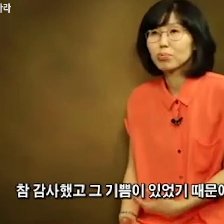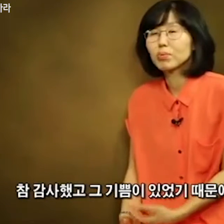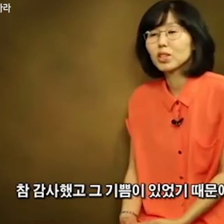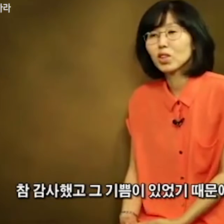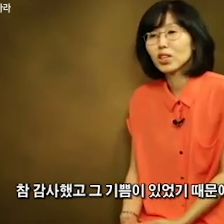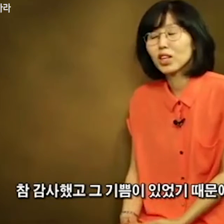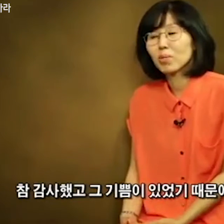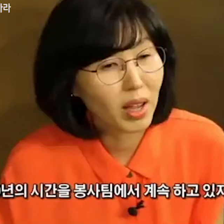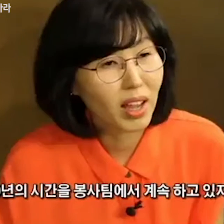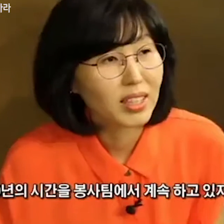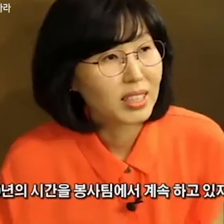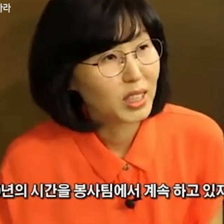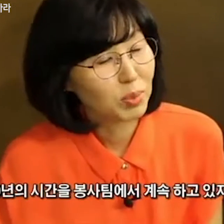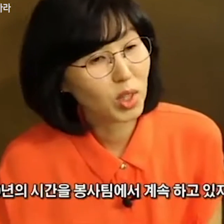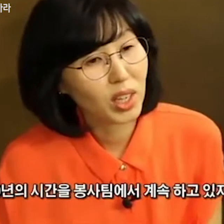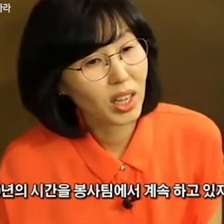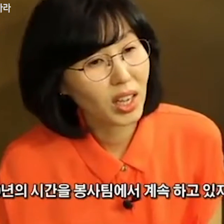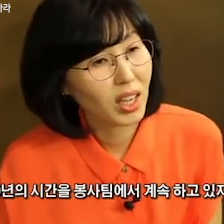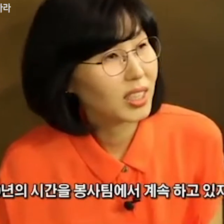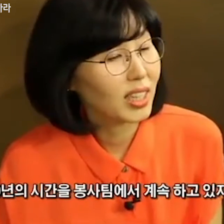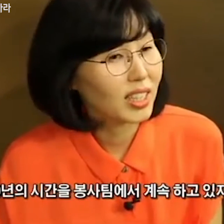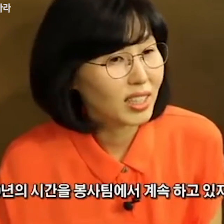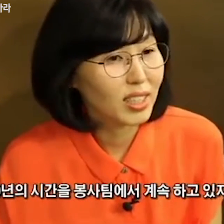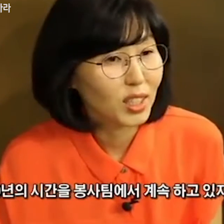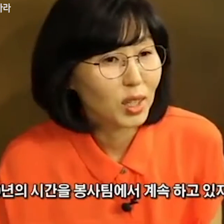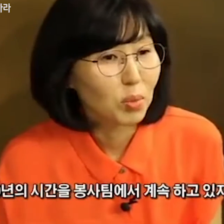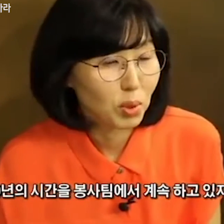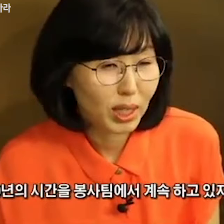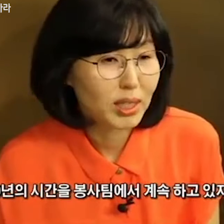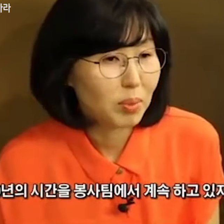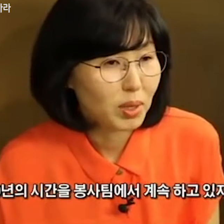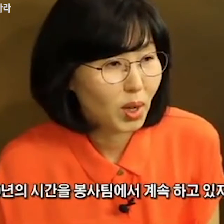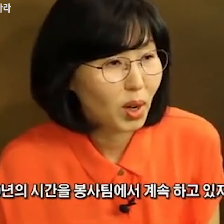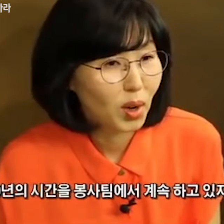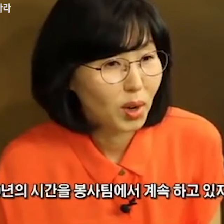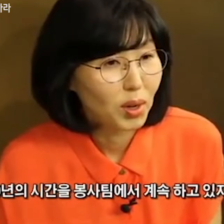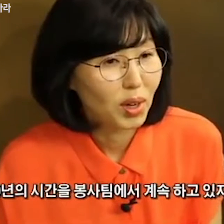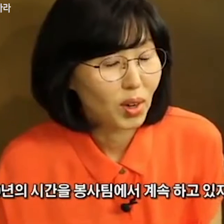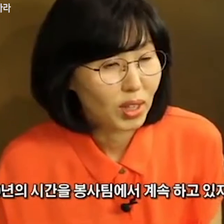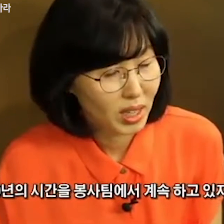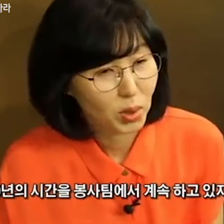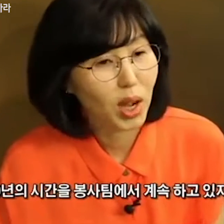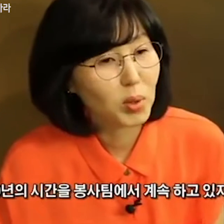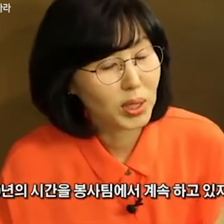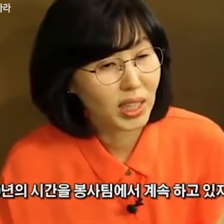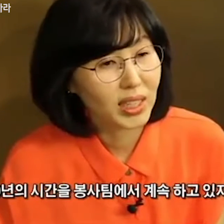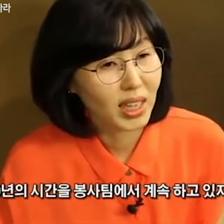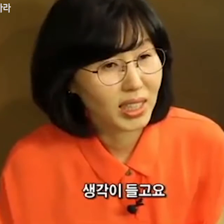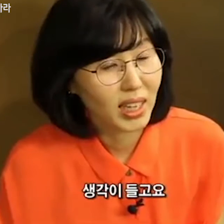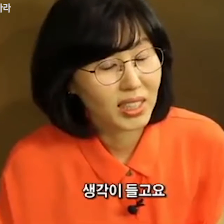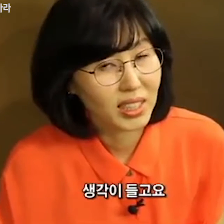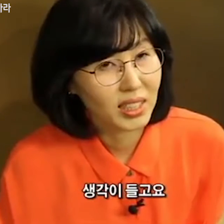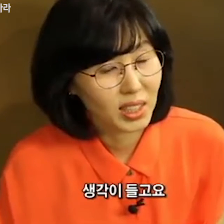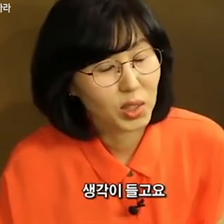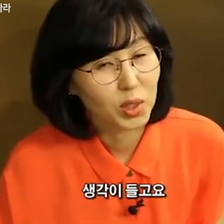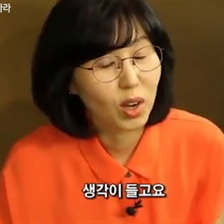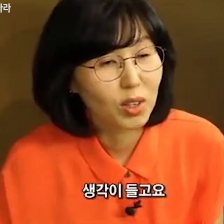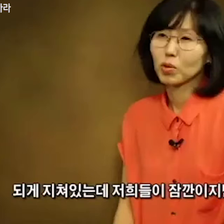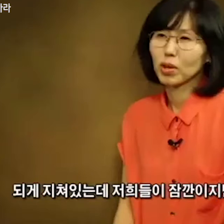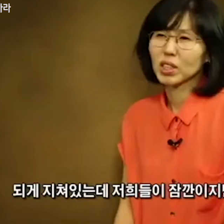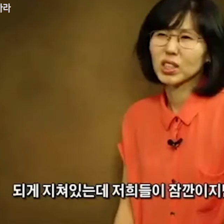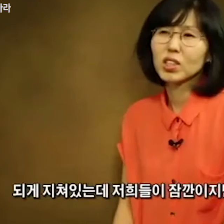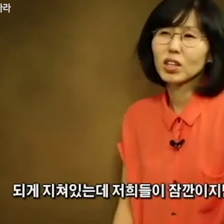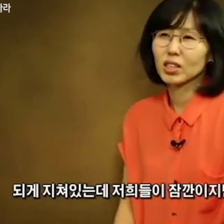기쁨이 있었기 때문에 10년의 시간을 봉사팀에서 계속 하고 있지 않나 생각이 들고요.